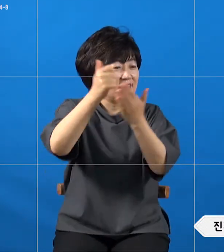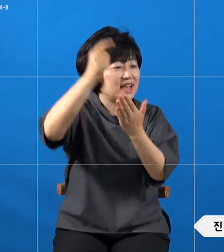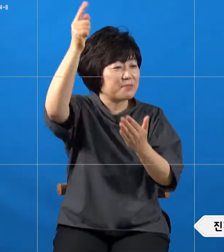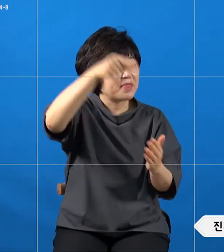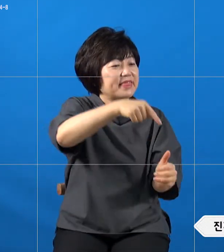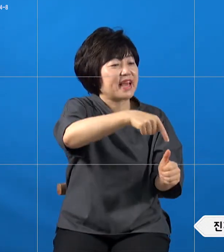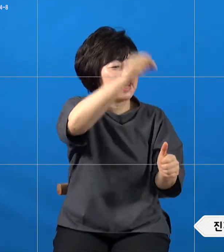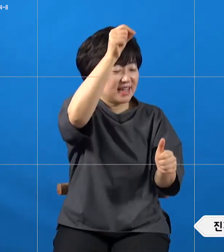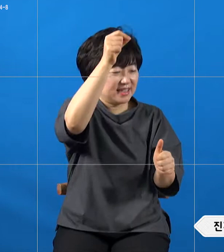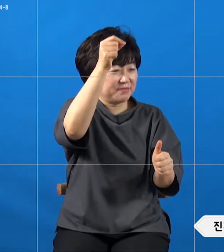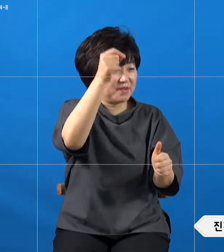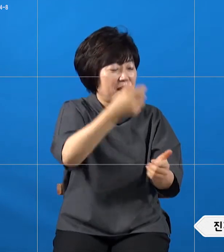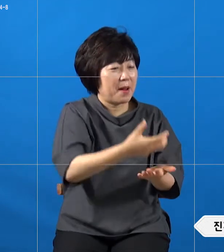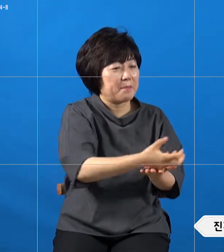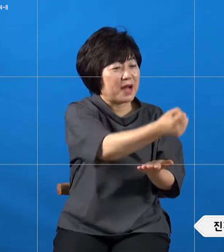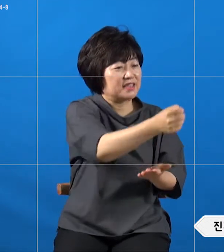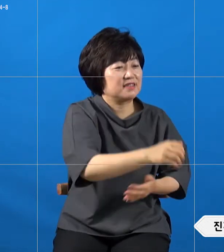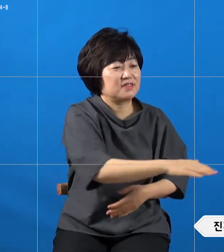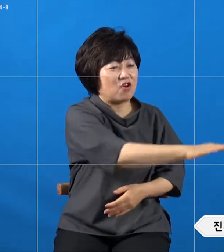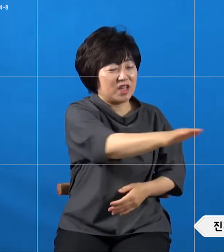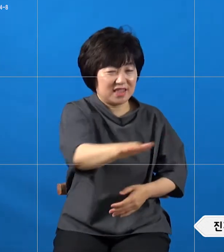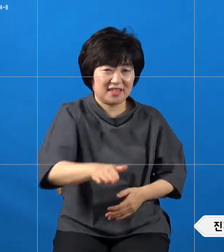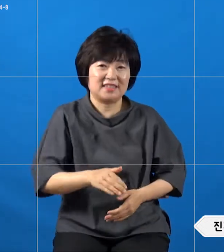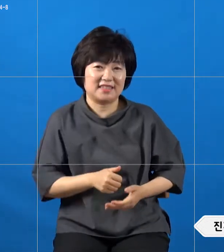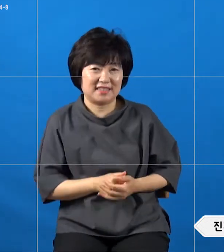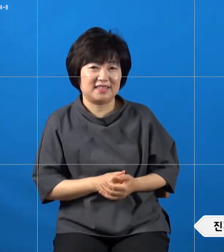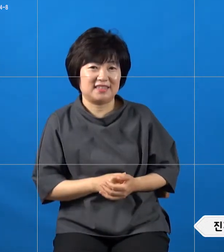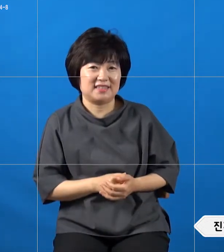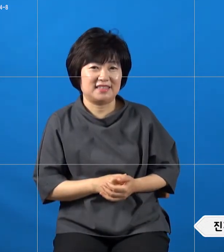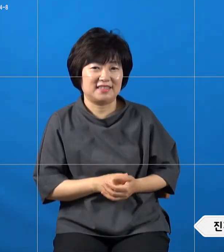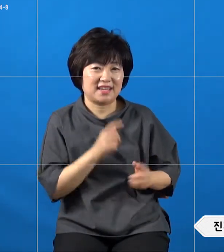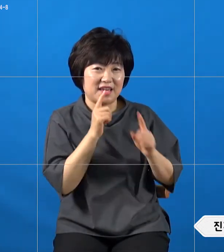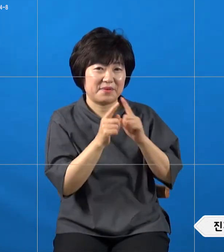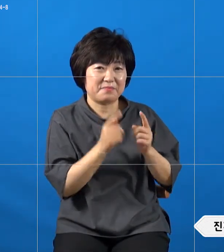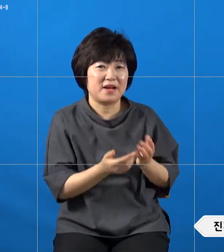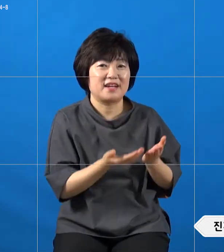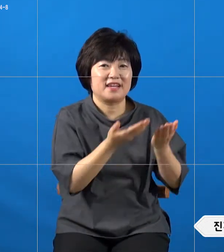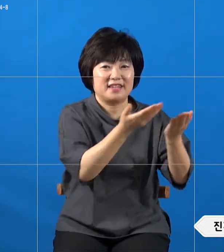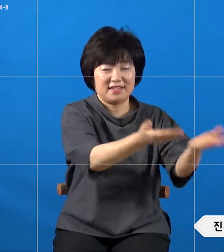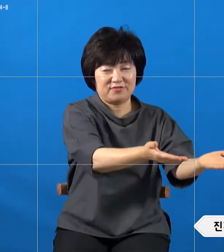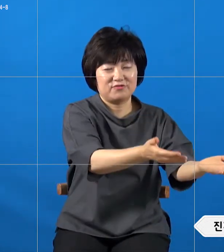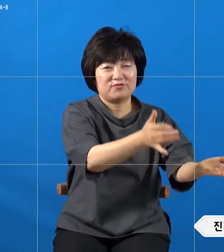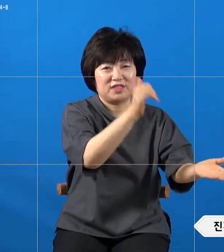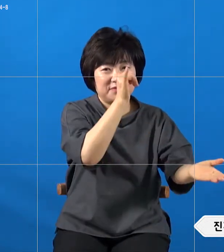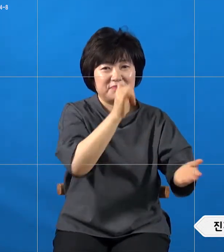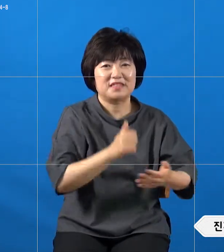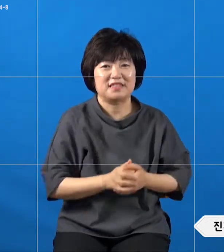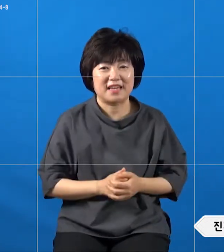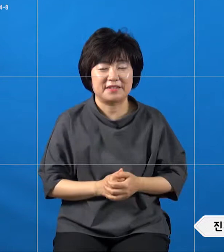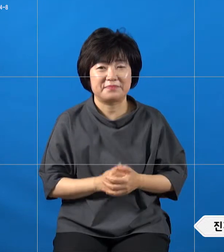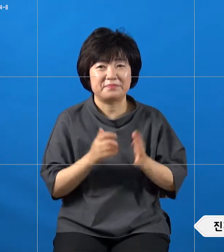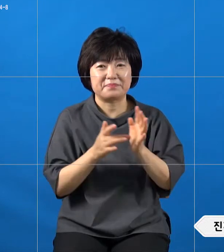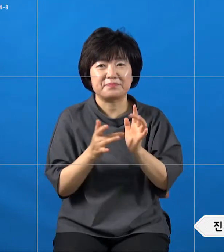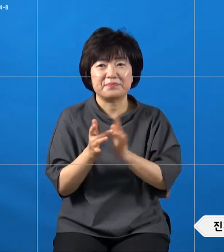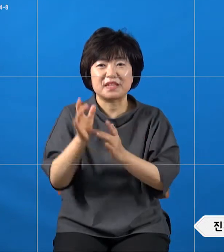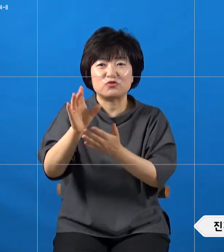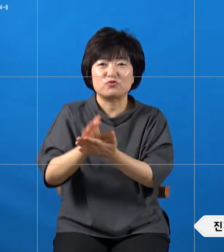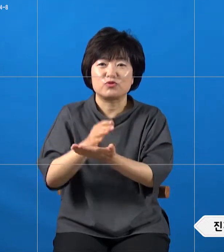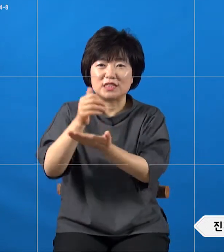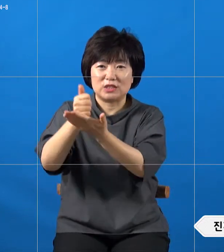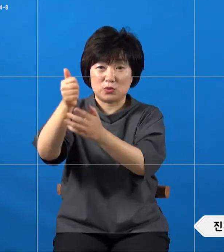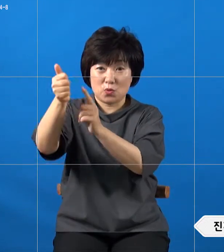하나님의 택하심을 받은 우리를 향하여 말씀하고 계심을 봅니다.